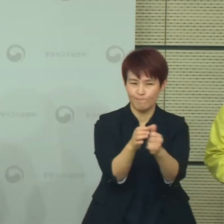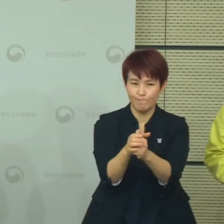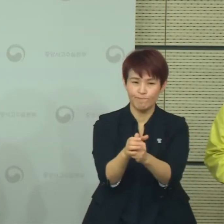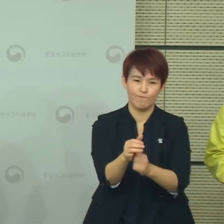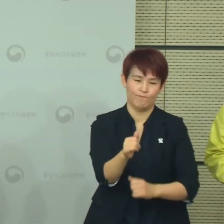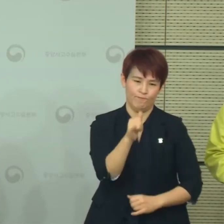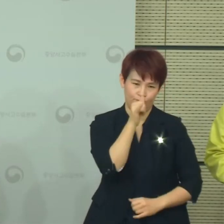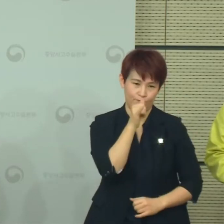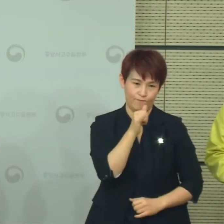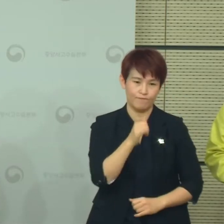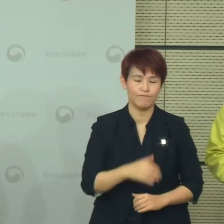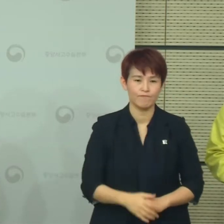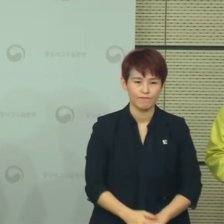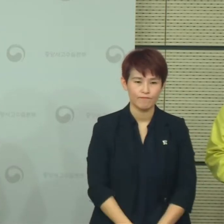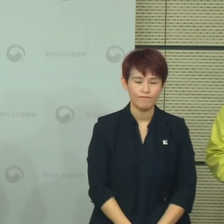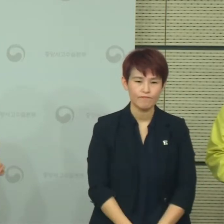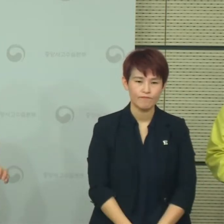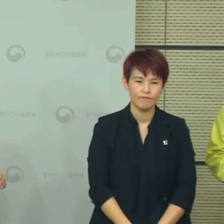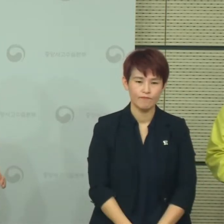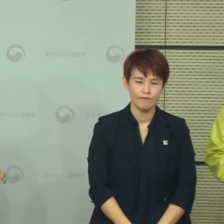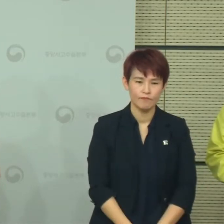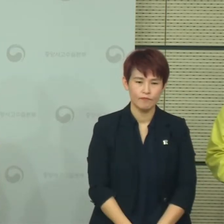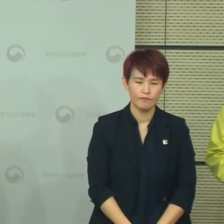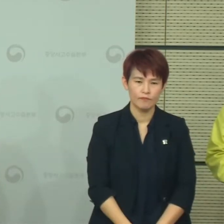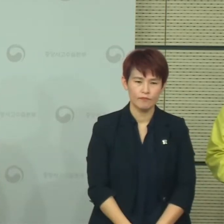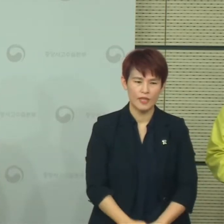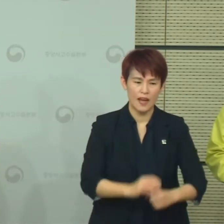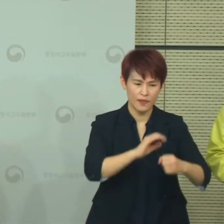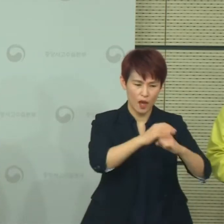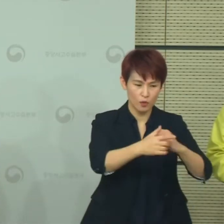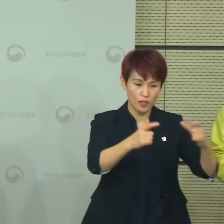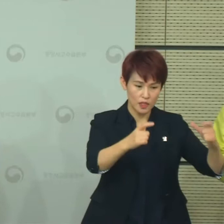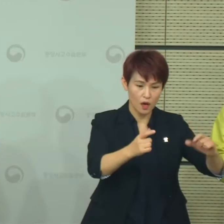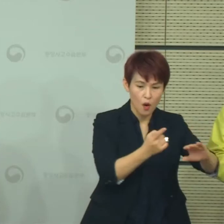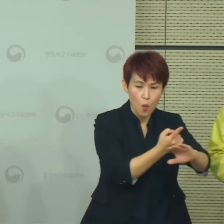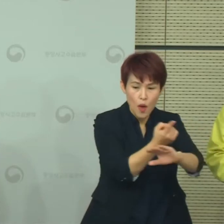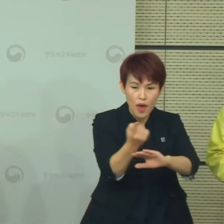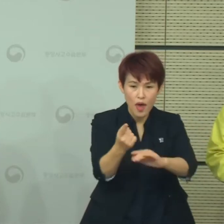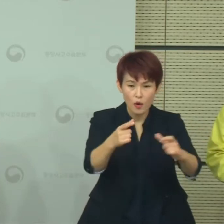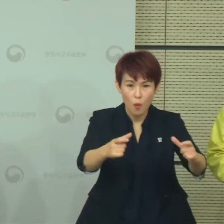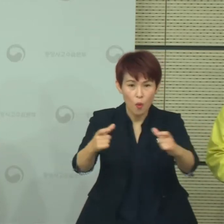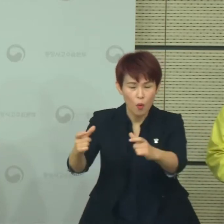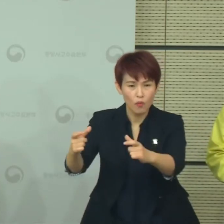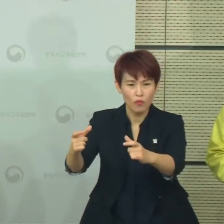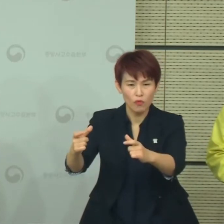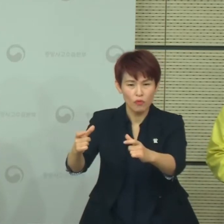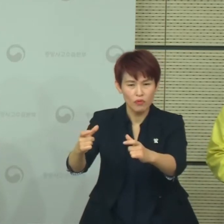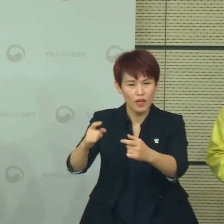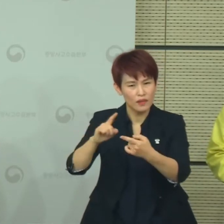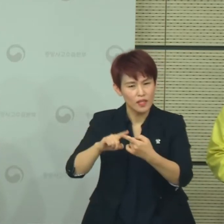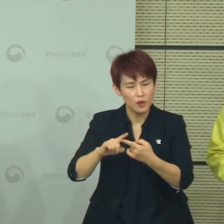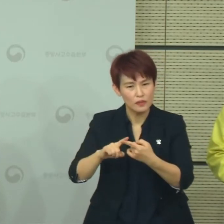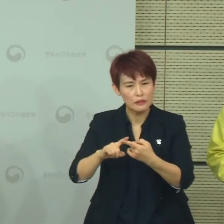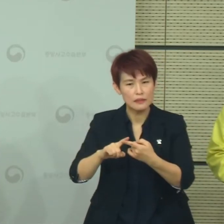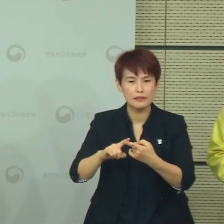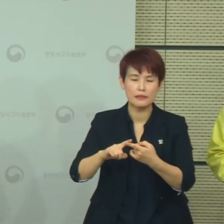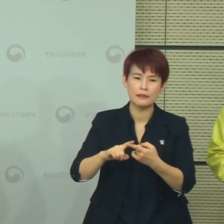그 지침도 내려보낸 바가 있습니다. 그 대구 지역 이외의 지역까지는 아직